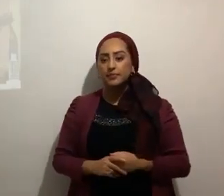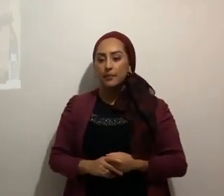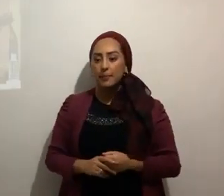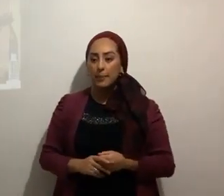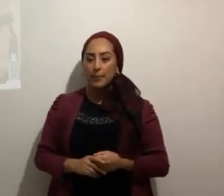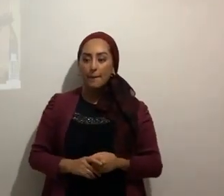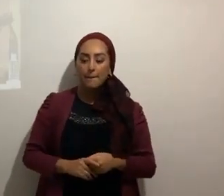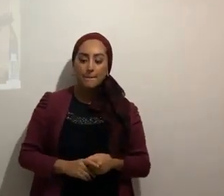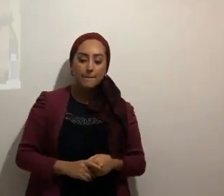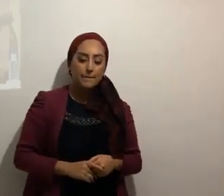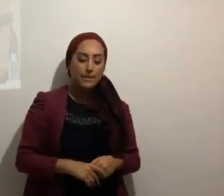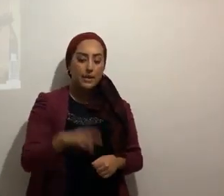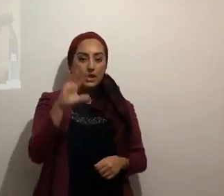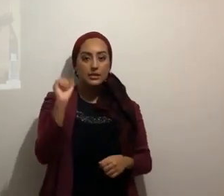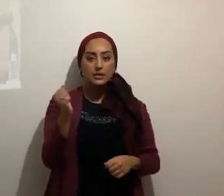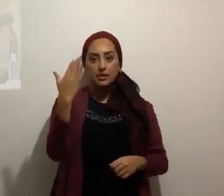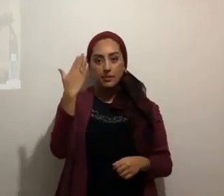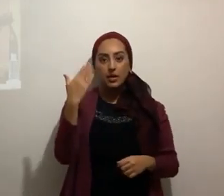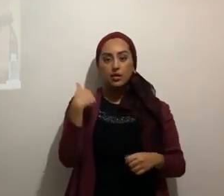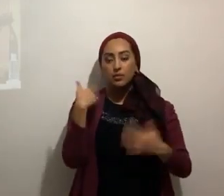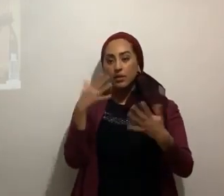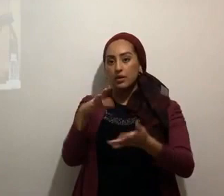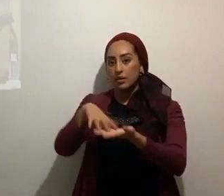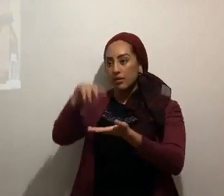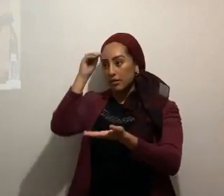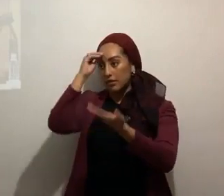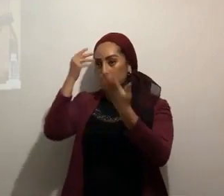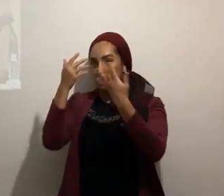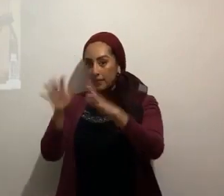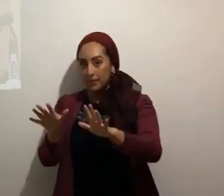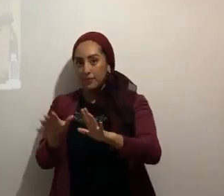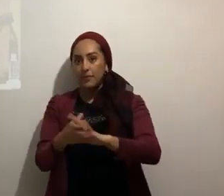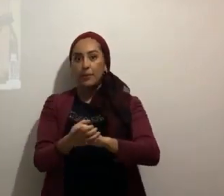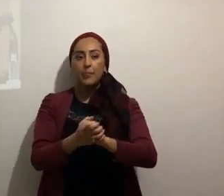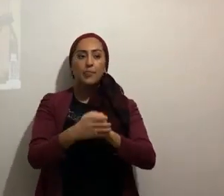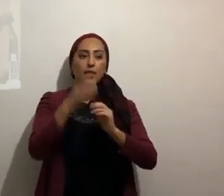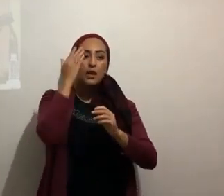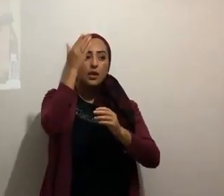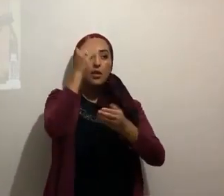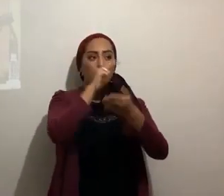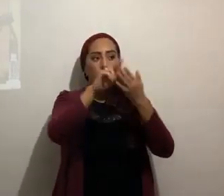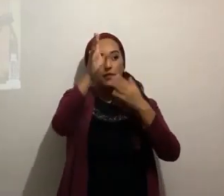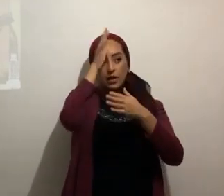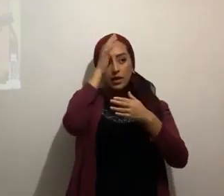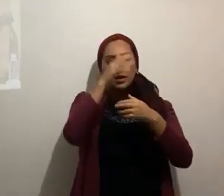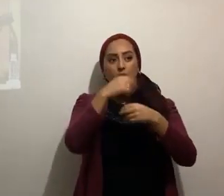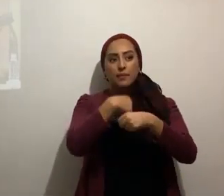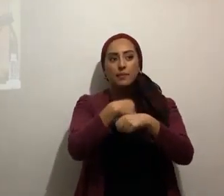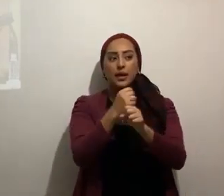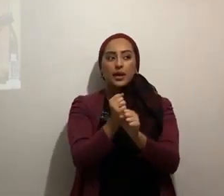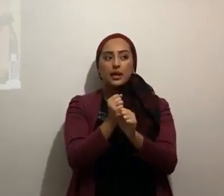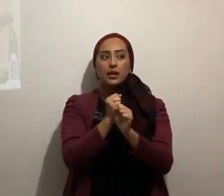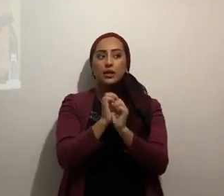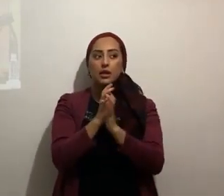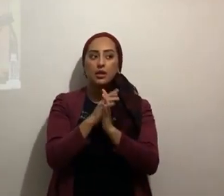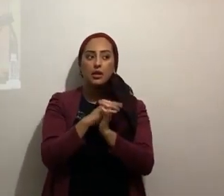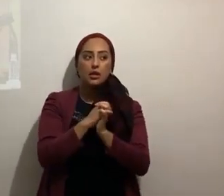Entonces, el Shabbat, ya lo vimos. El Eterno hizo